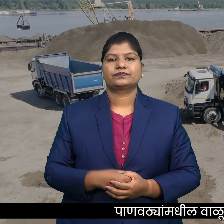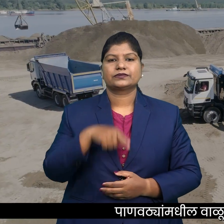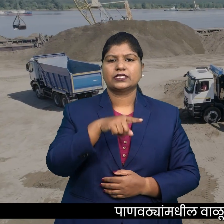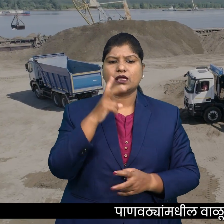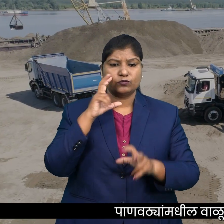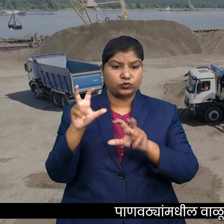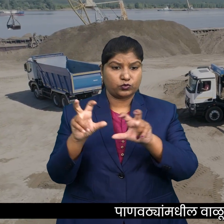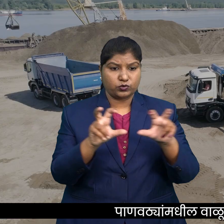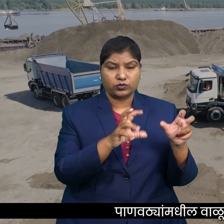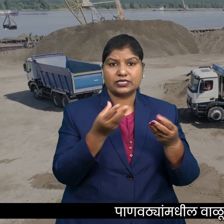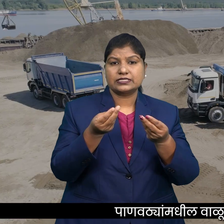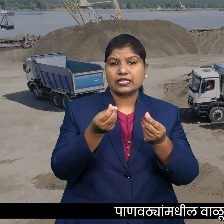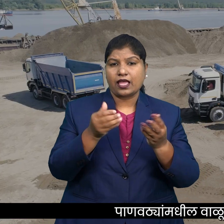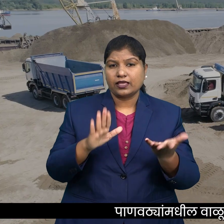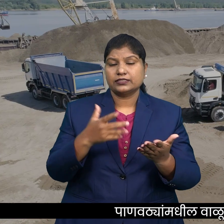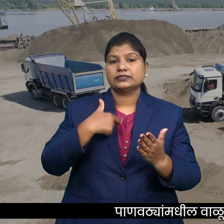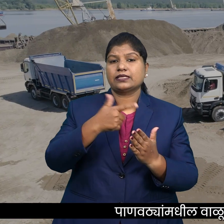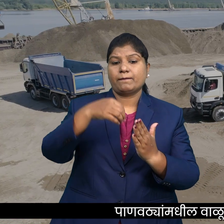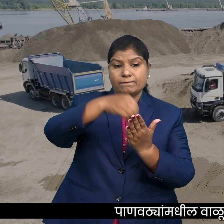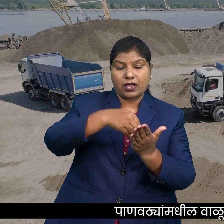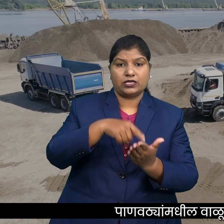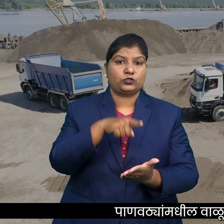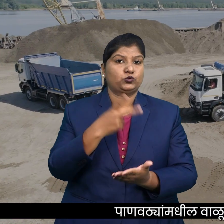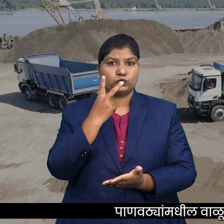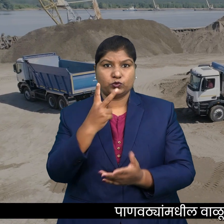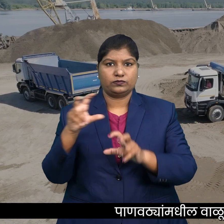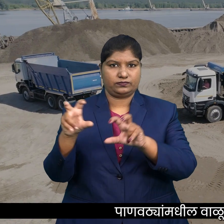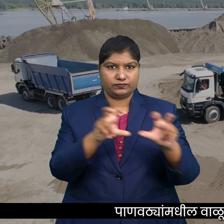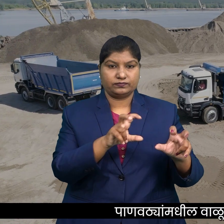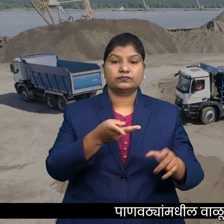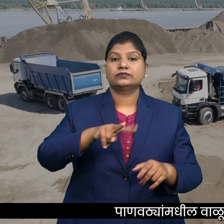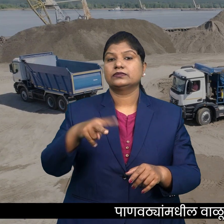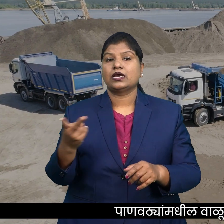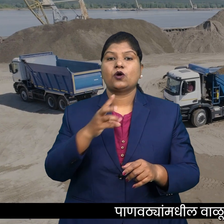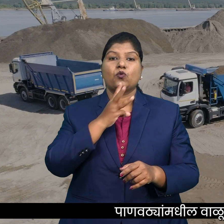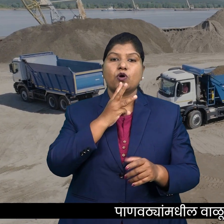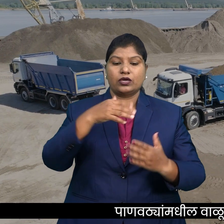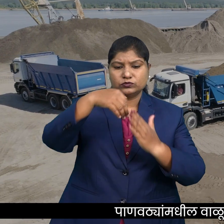पाणवठ्यामधील वाळू उत्खननाचे निरीक्षण करणे.